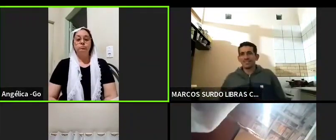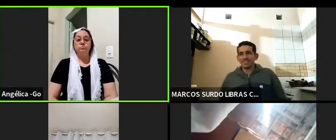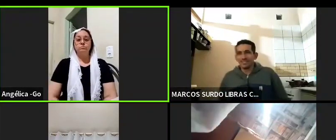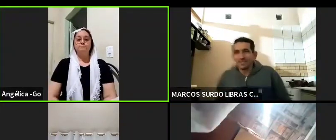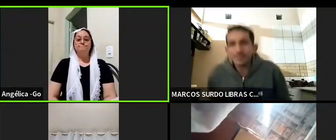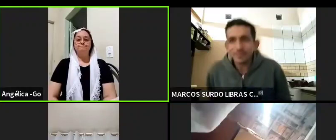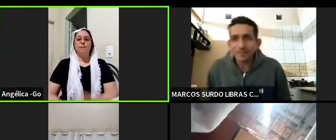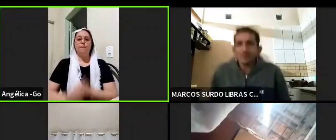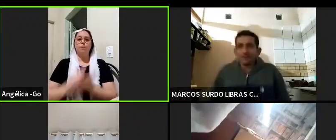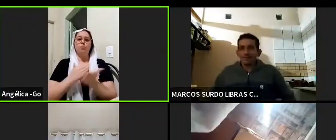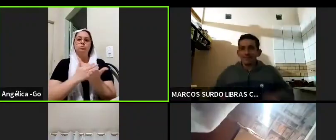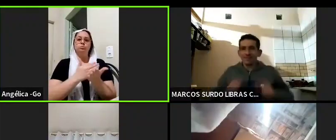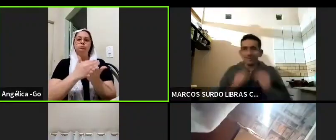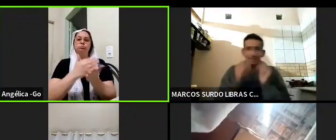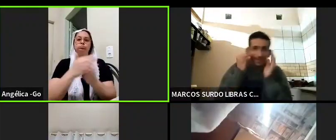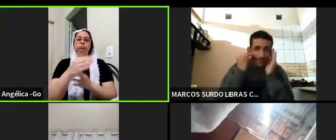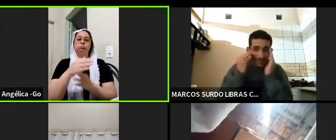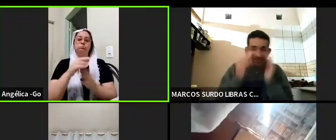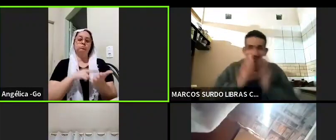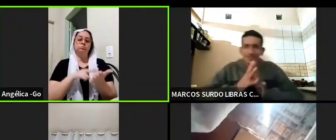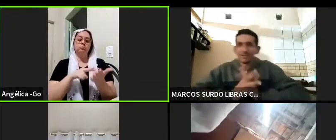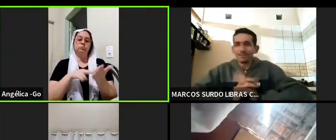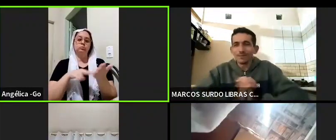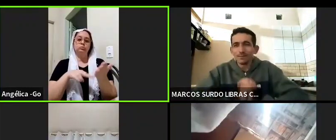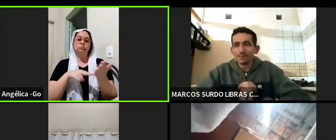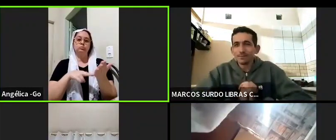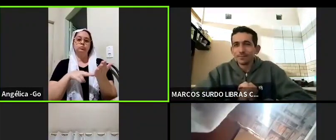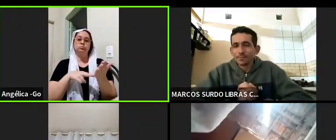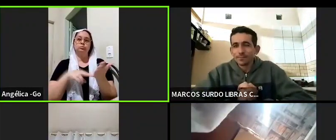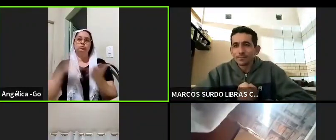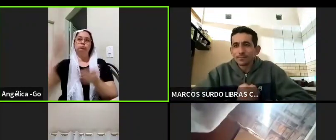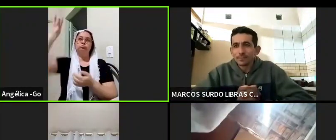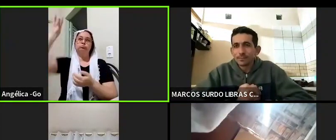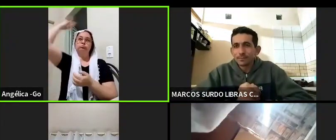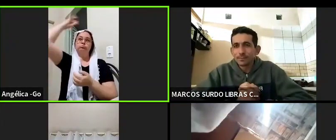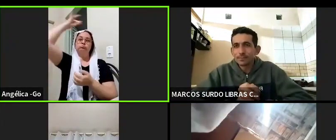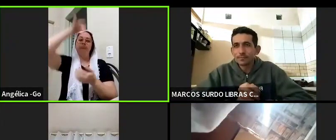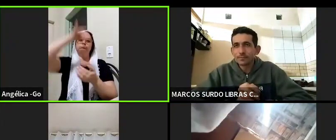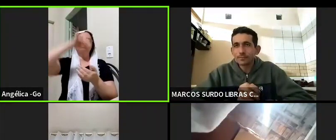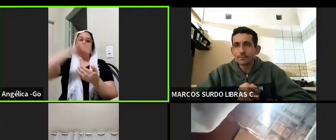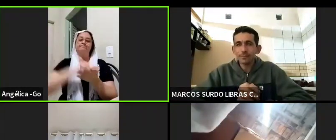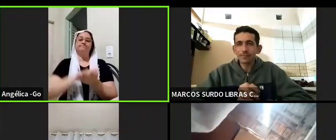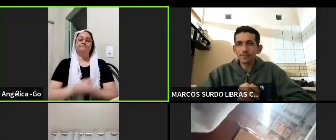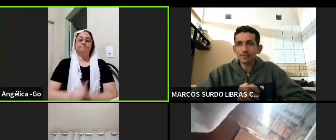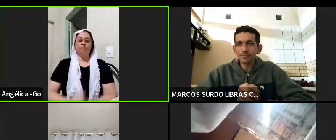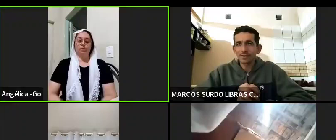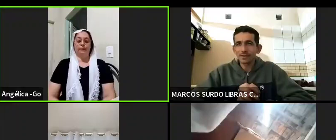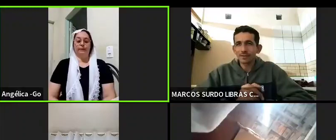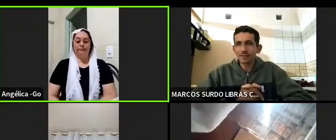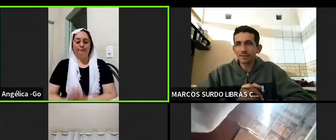de Deus e a guia do seu Santo e Bom Espírito. Amém.